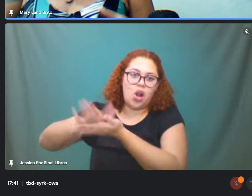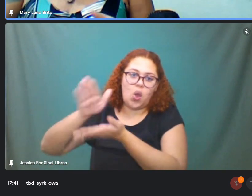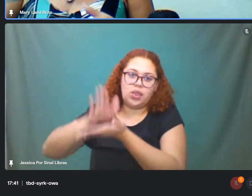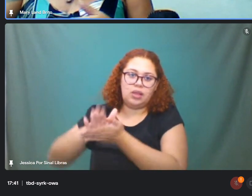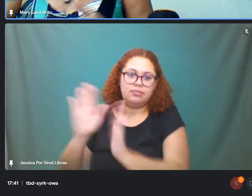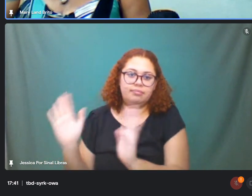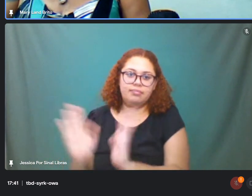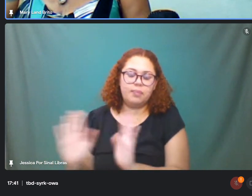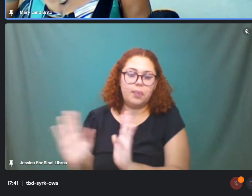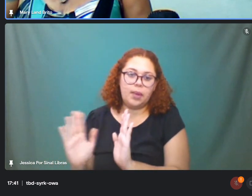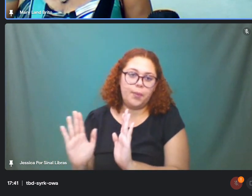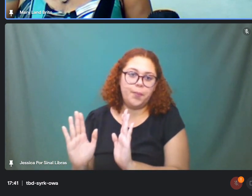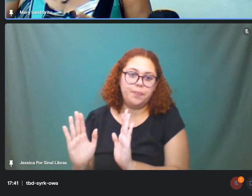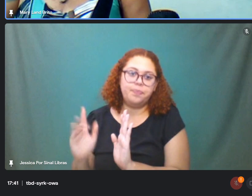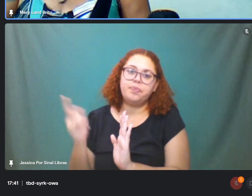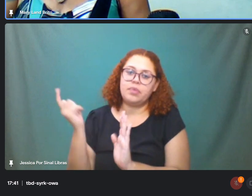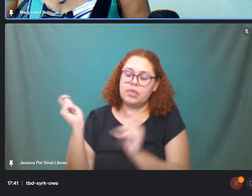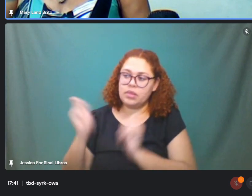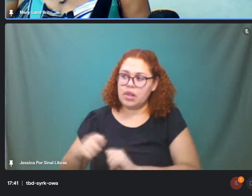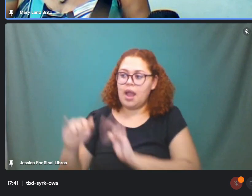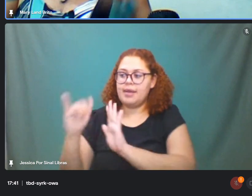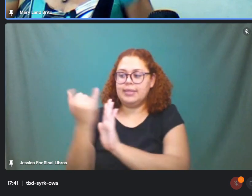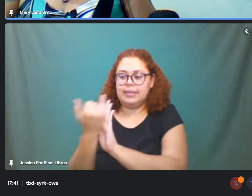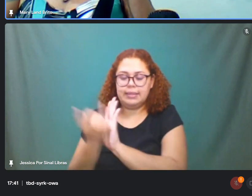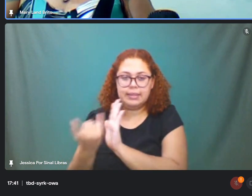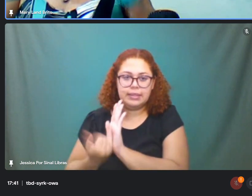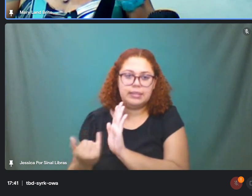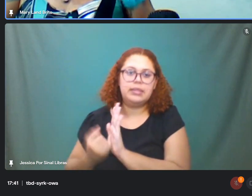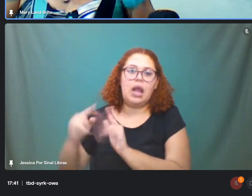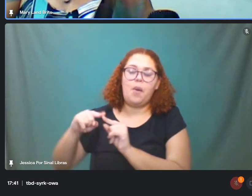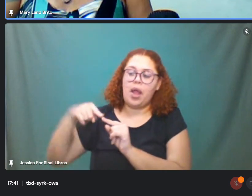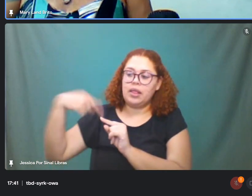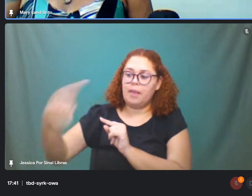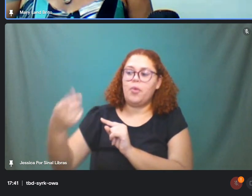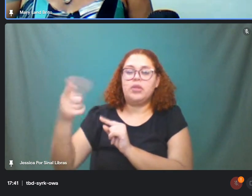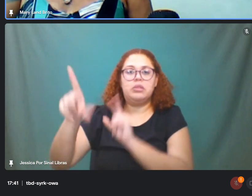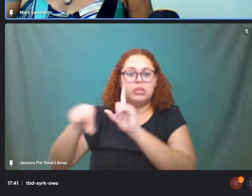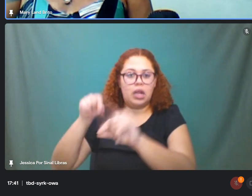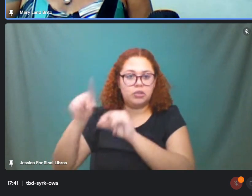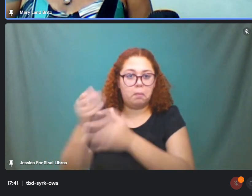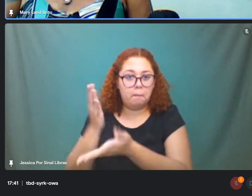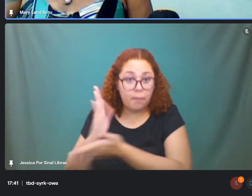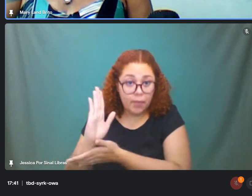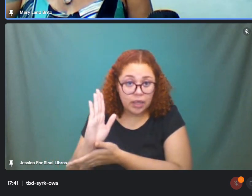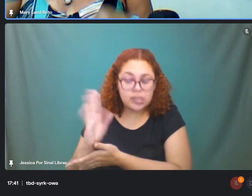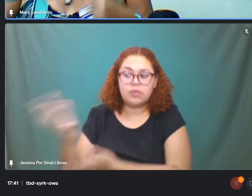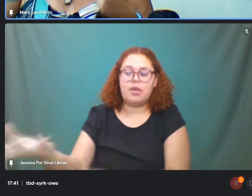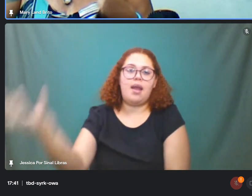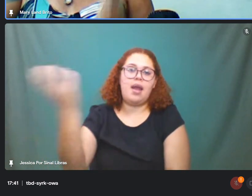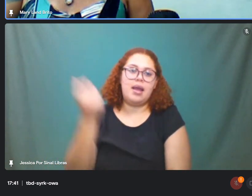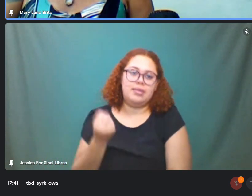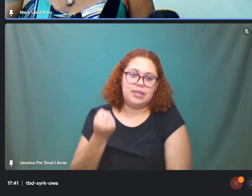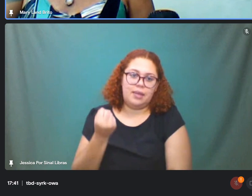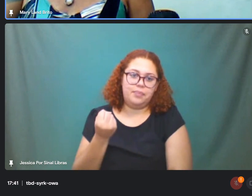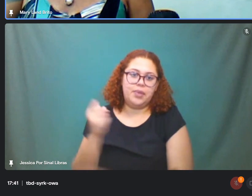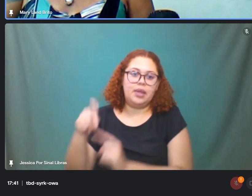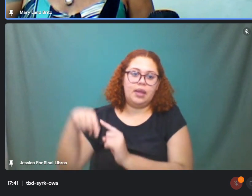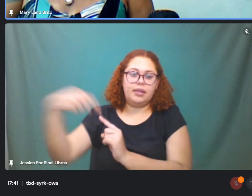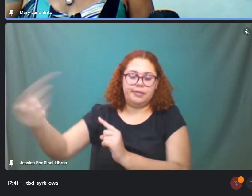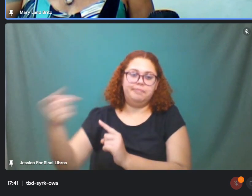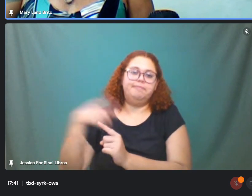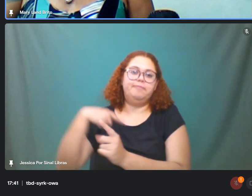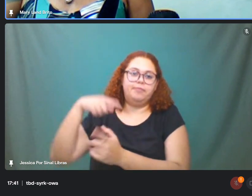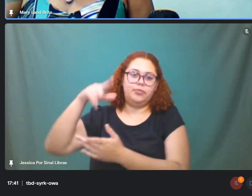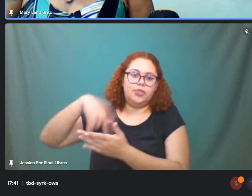lançar em poucos dias um documento, lembrando quais são todos os documentos que a pessoa tem que ter para receber o prêmio da Paulo